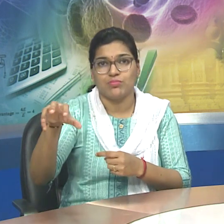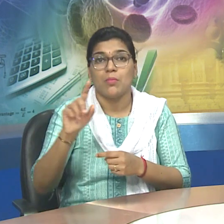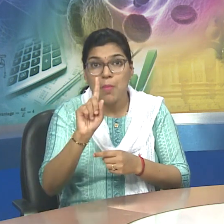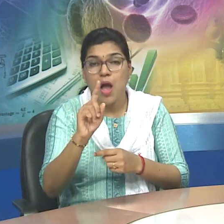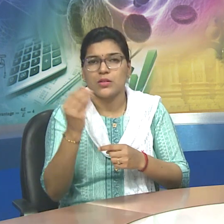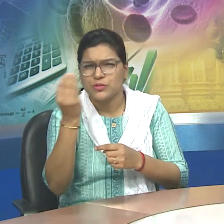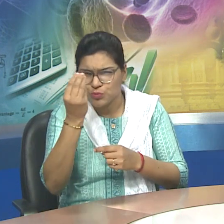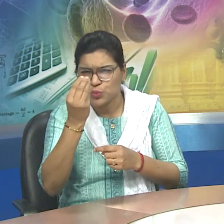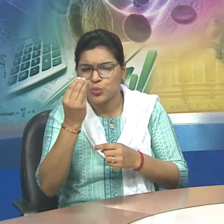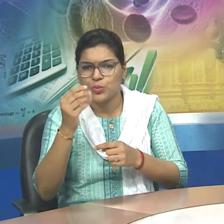सकता।